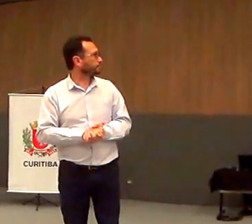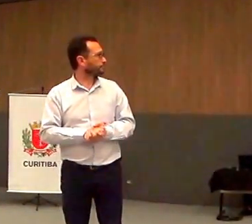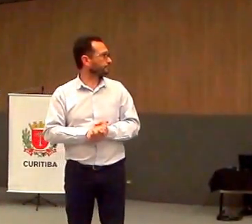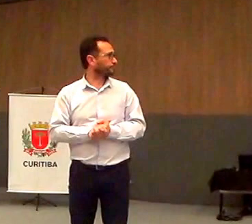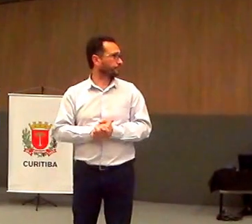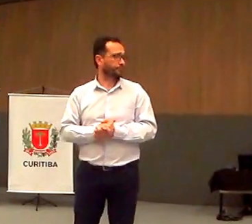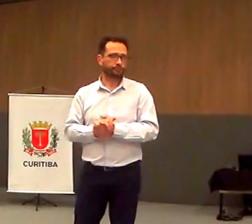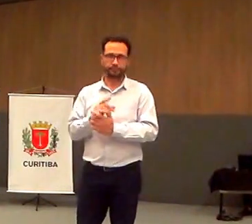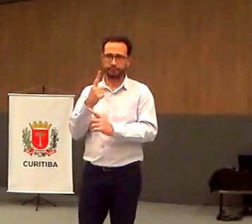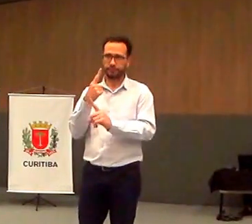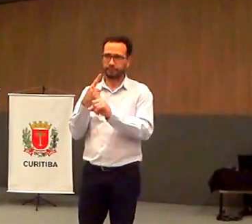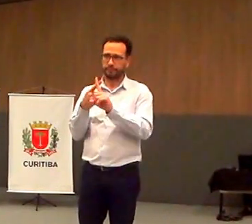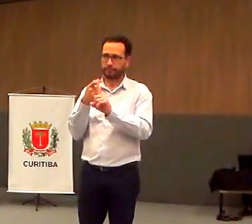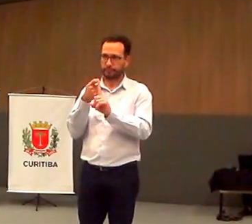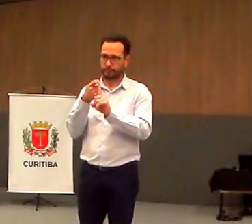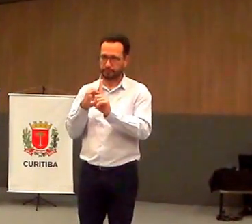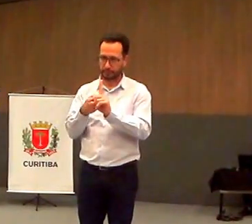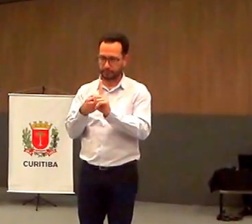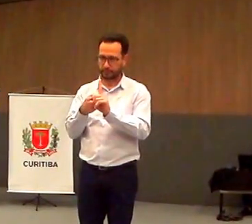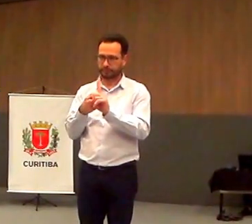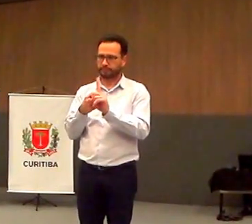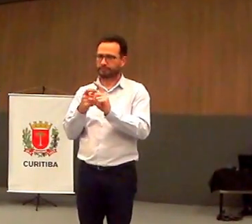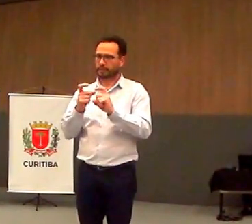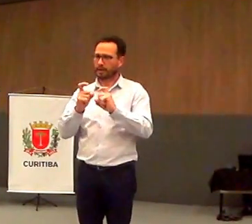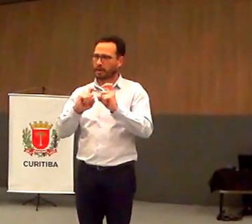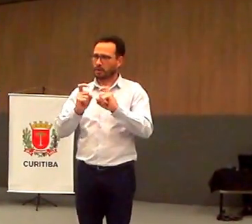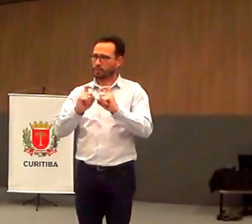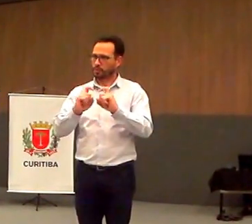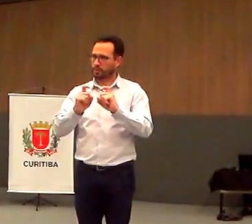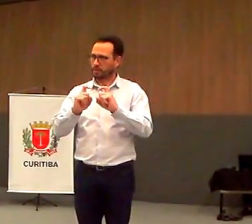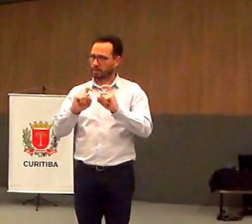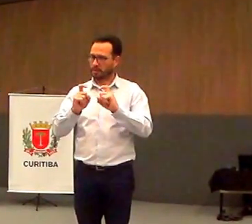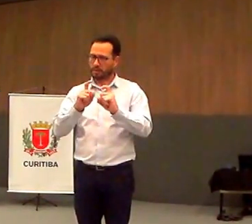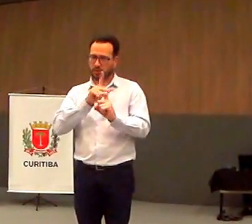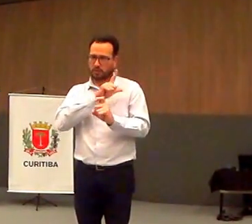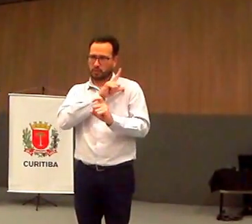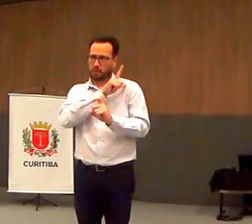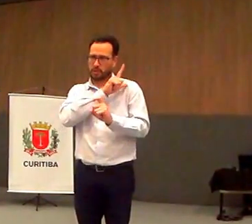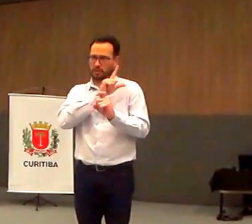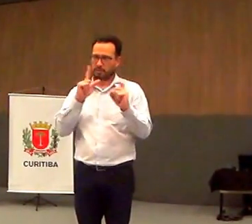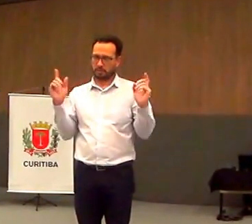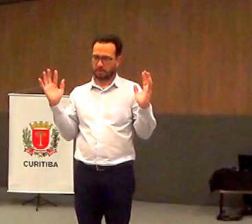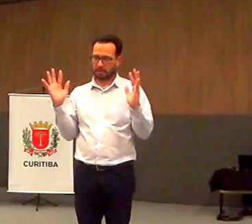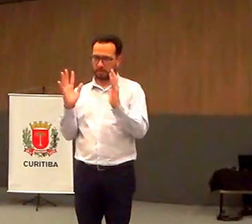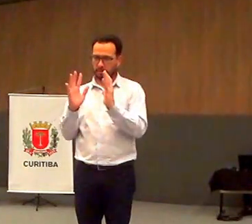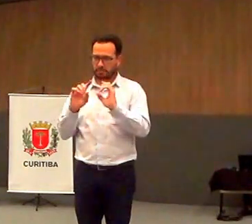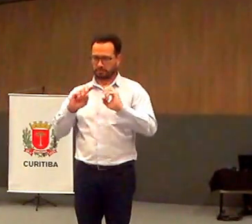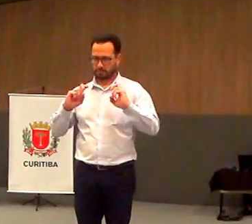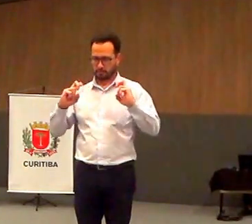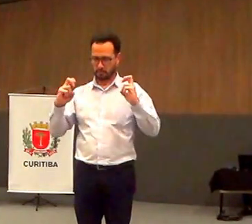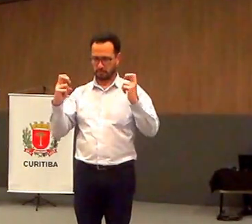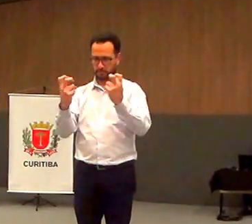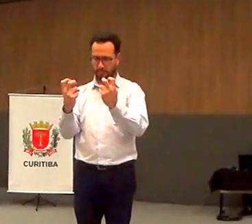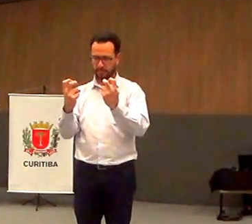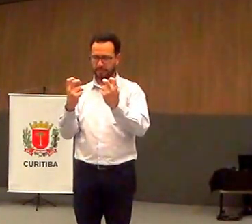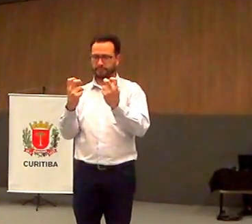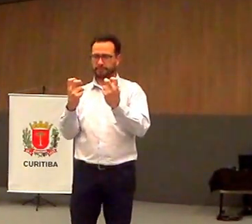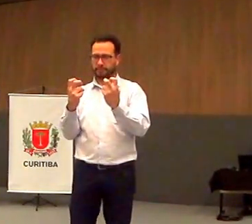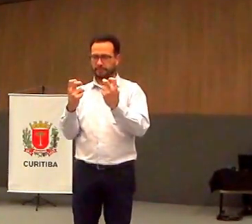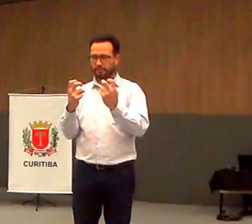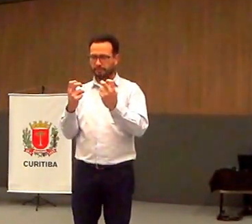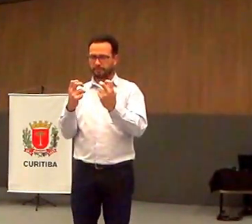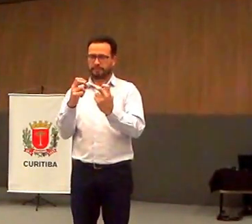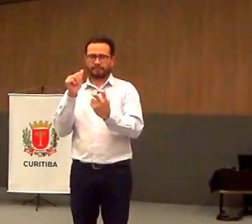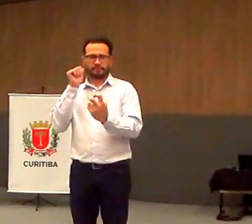Mensalmente, os líderes de carteira se reúnem para avaliar e refletir, preencher esse formulário que é a FADOP. Então, aqui uma foto, uma reunião